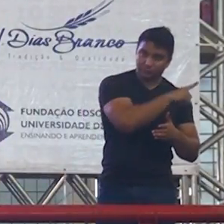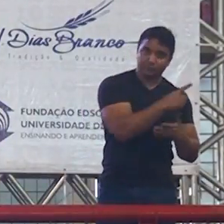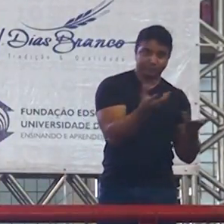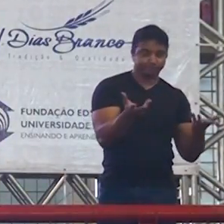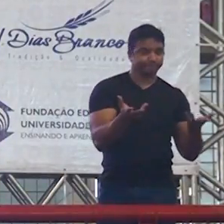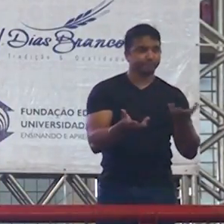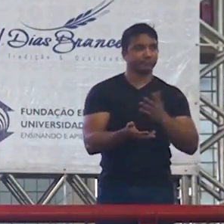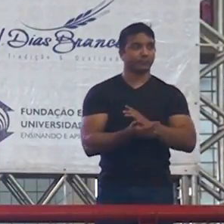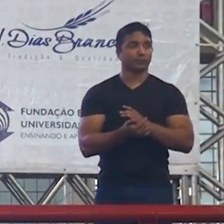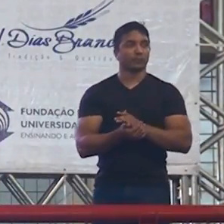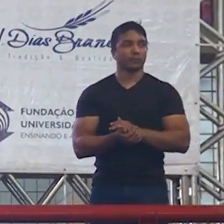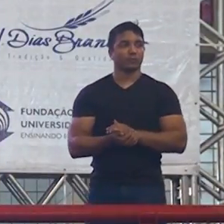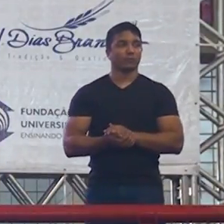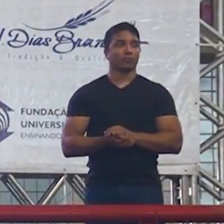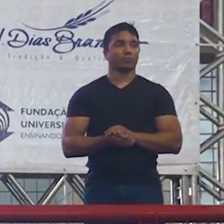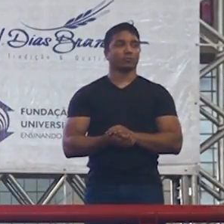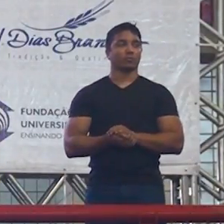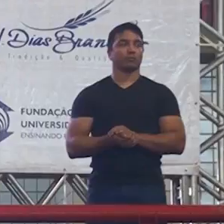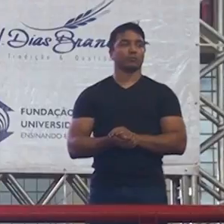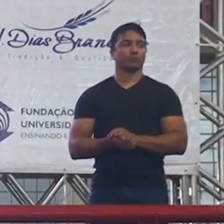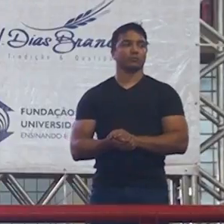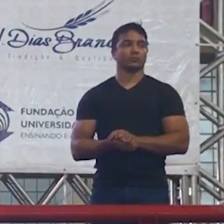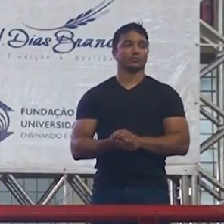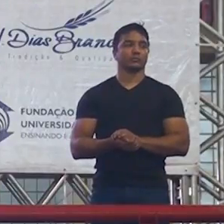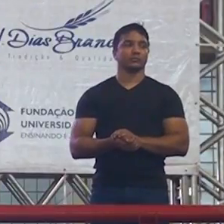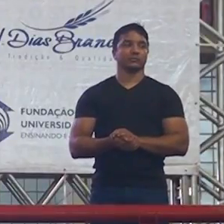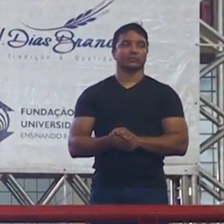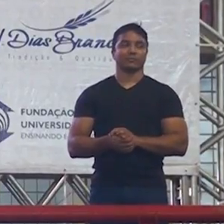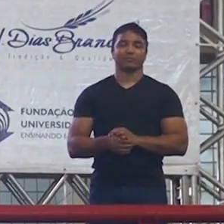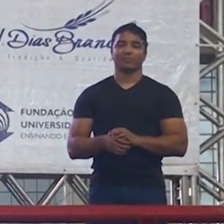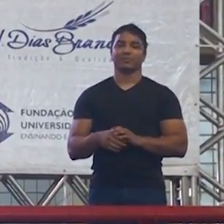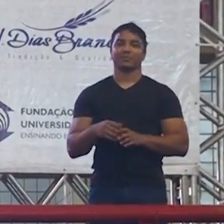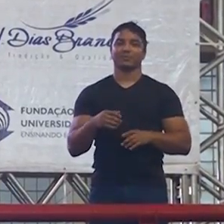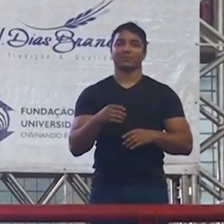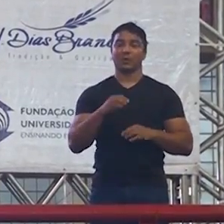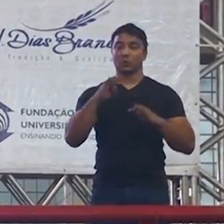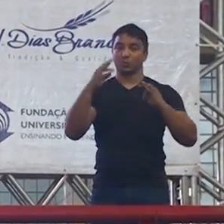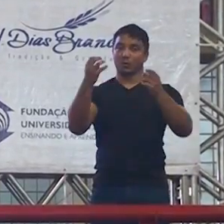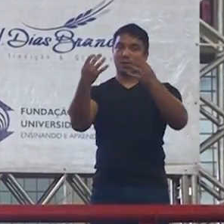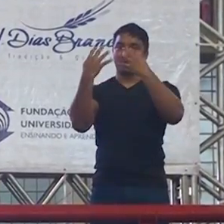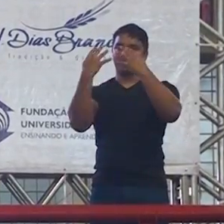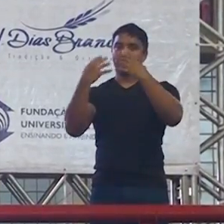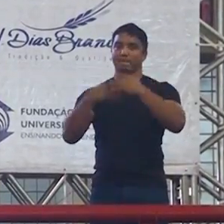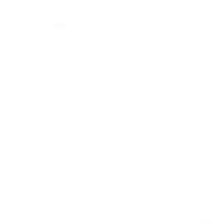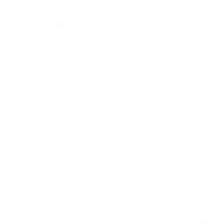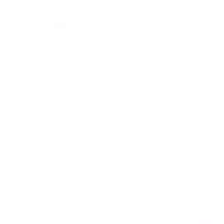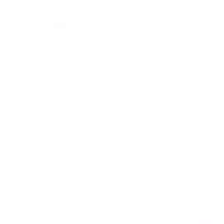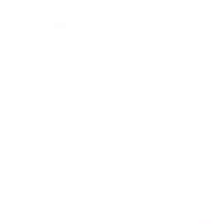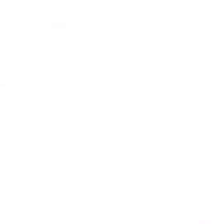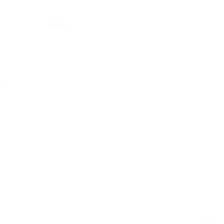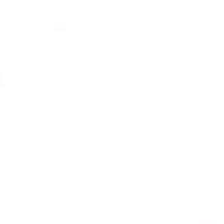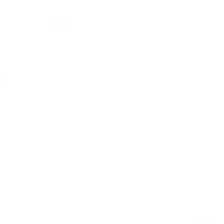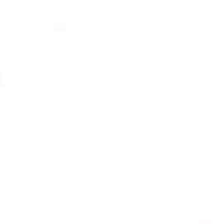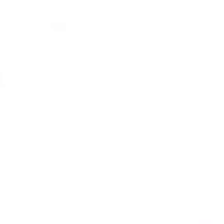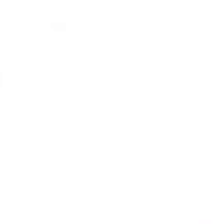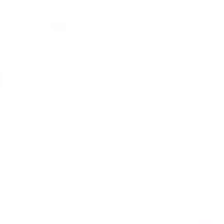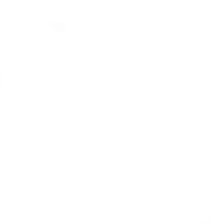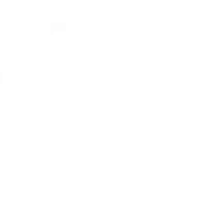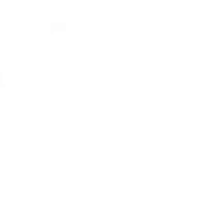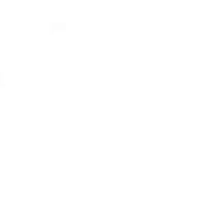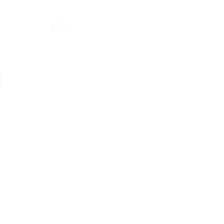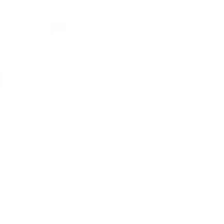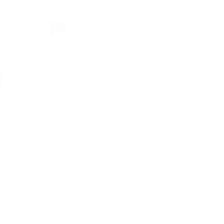claro ou não? Beleza. Então olha aqui, ó. Todo mundo olhando para o telão. Vocês estão vendo